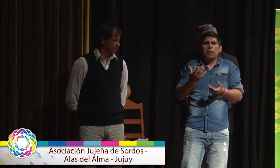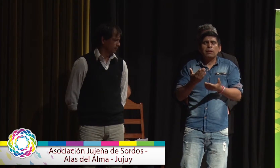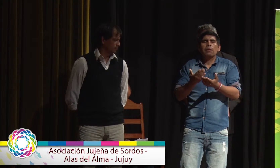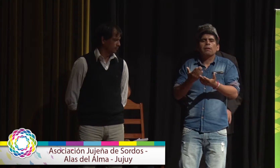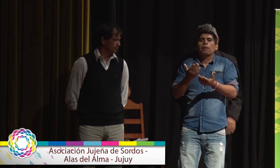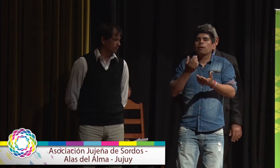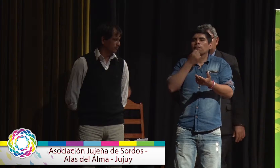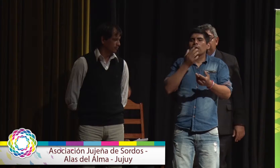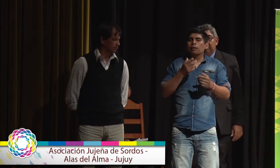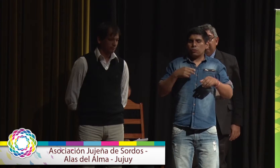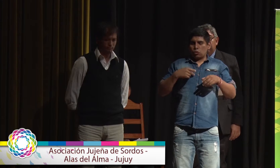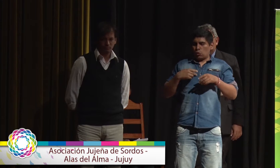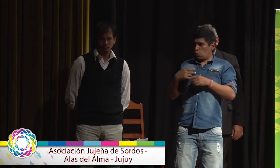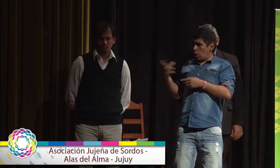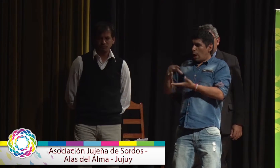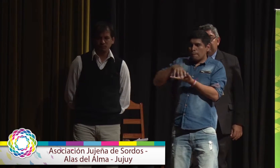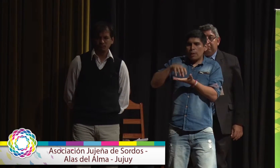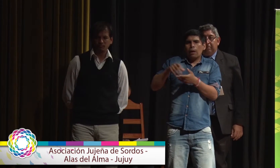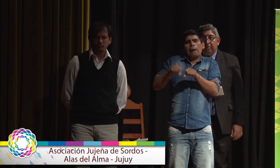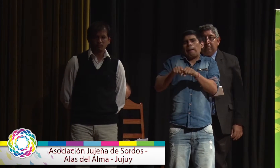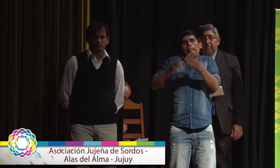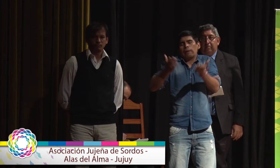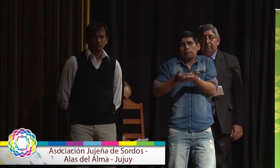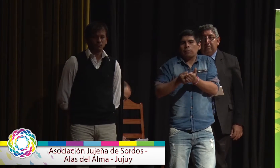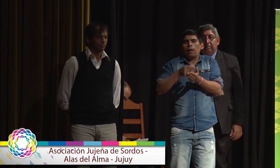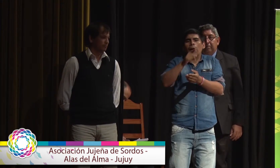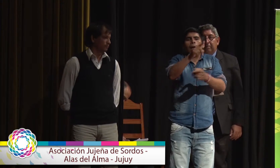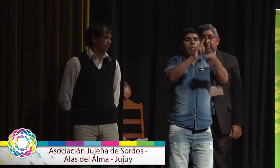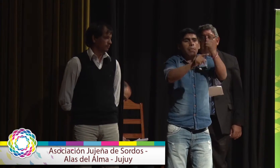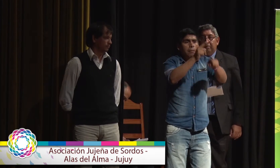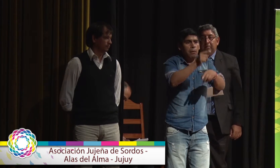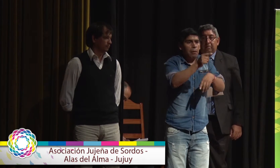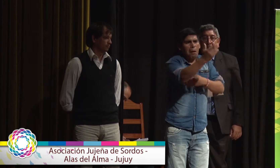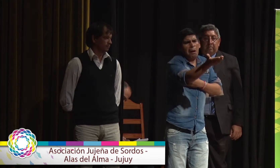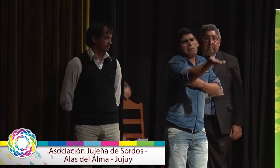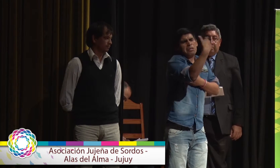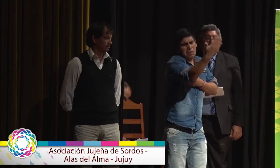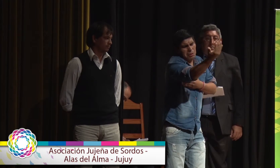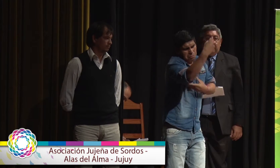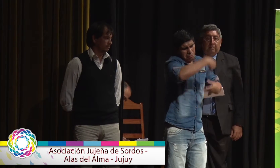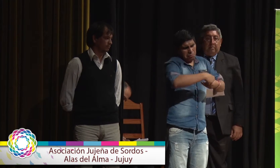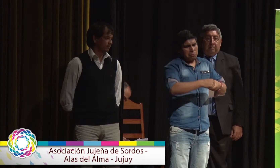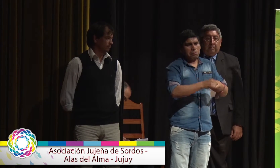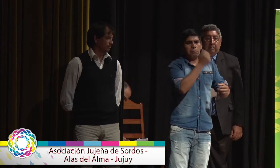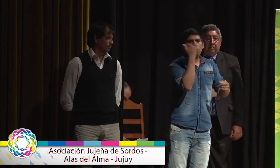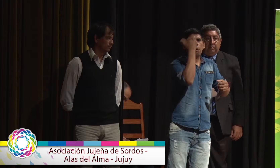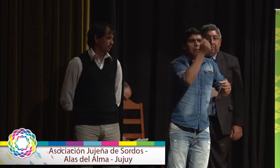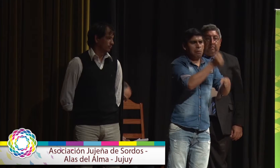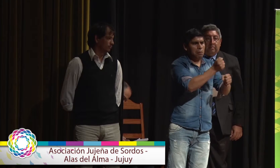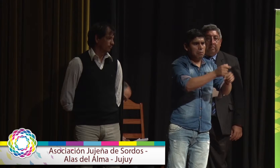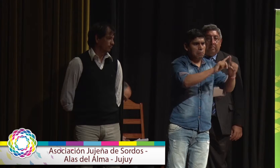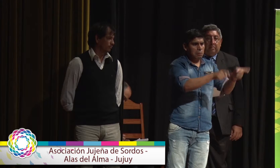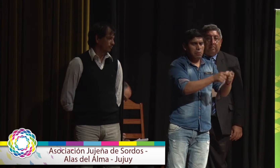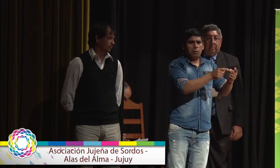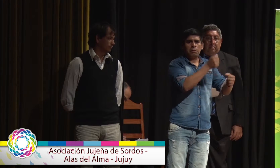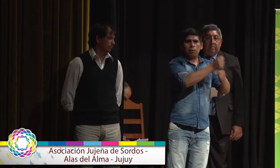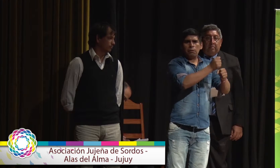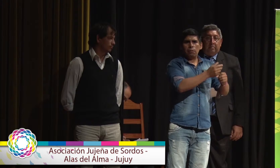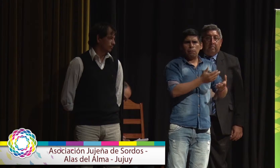que lo mejor en los canales es el trabajo en equipo. No puede ir cualquier intérprete, no puede